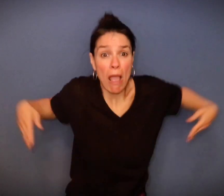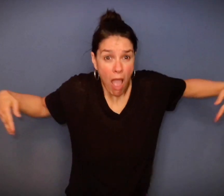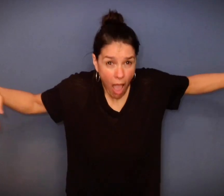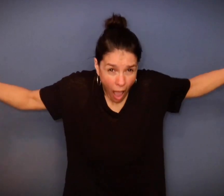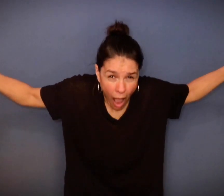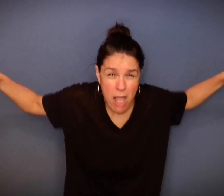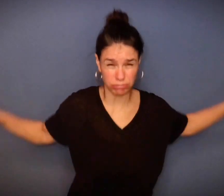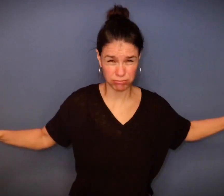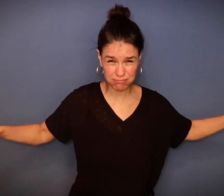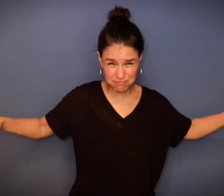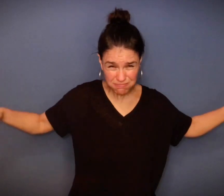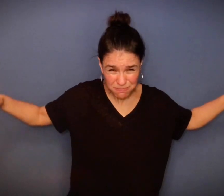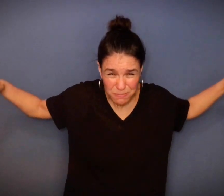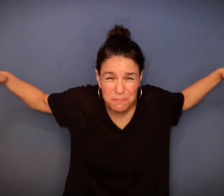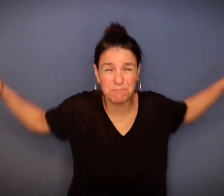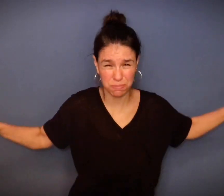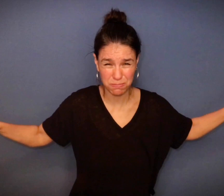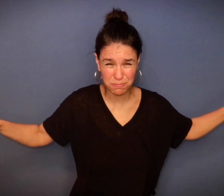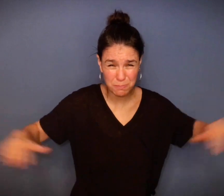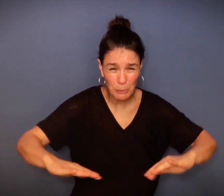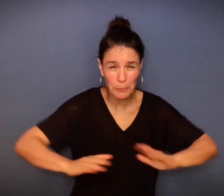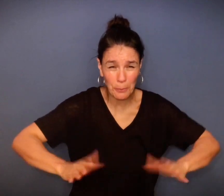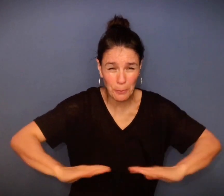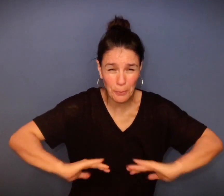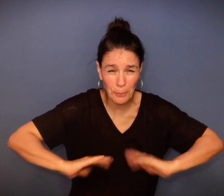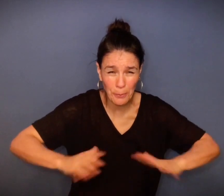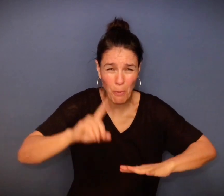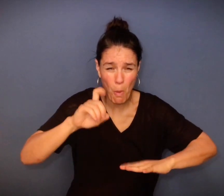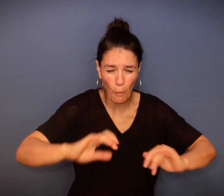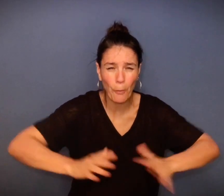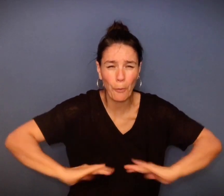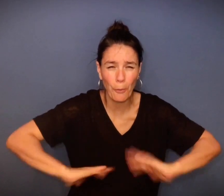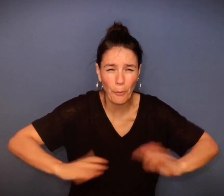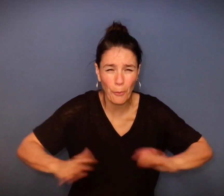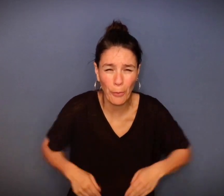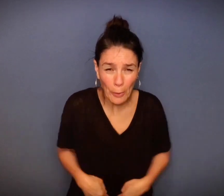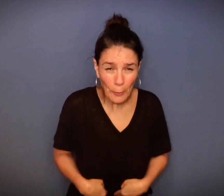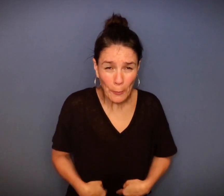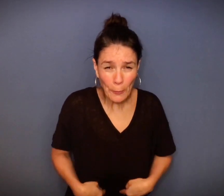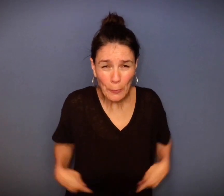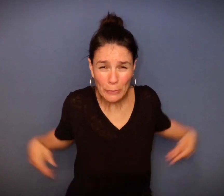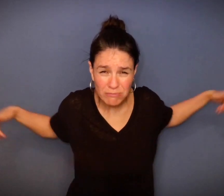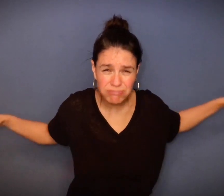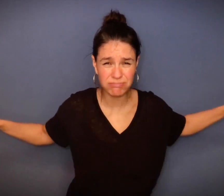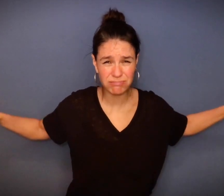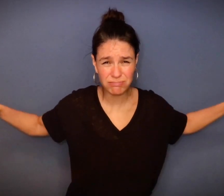En un coup d'aile, il s'éleva au-dessus de l'étang et se dirigea vers les superbes voiliers.